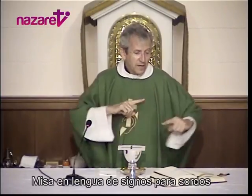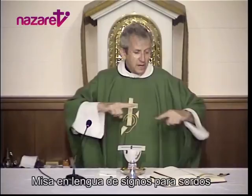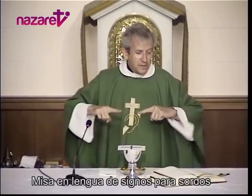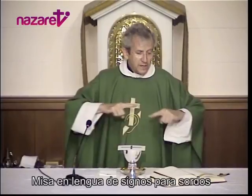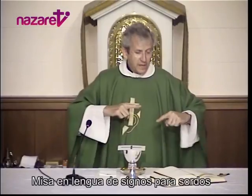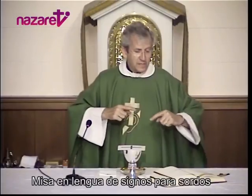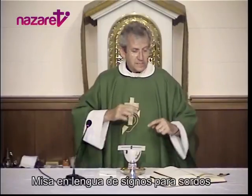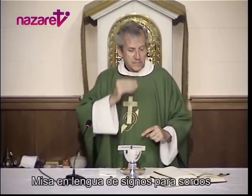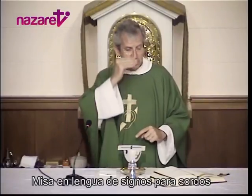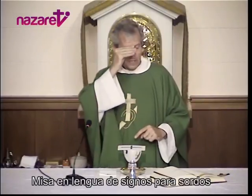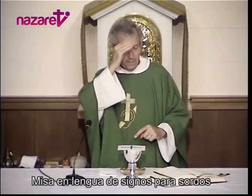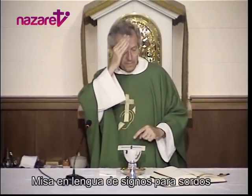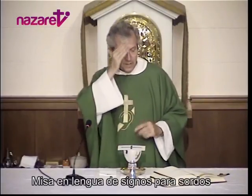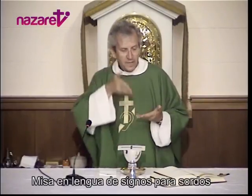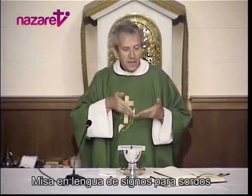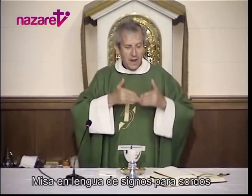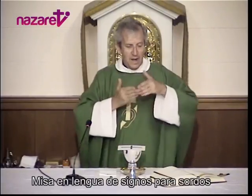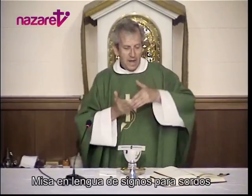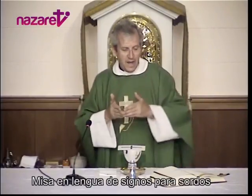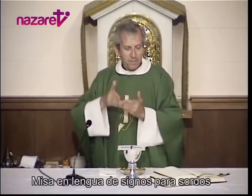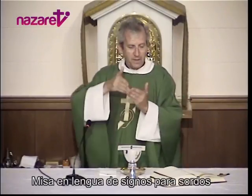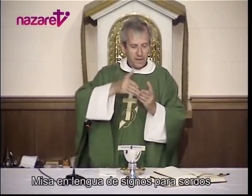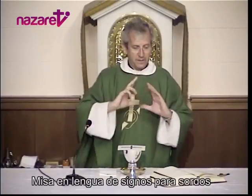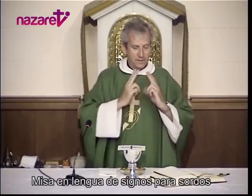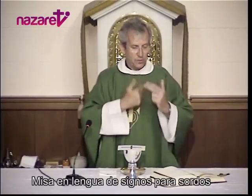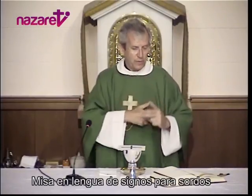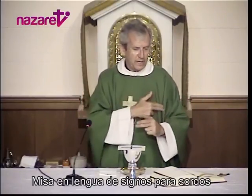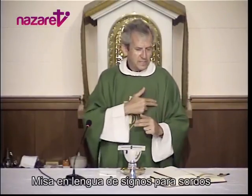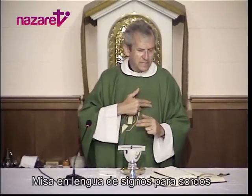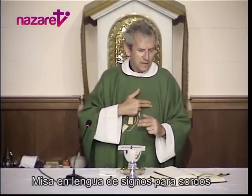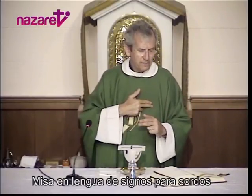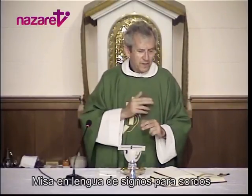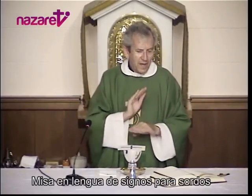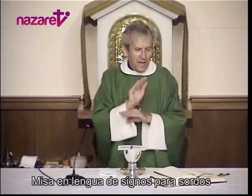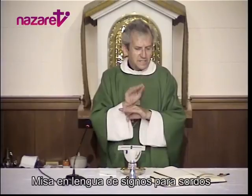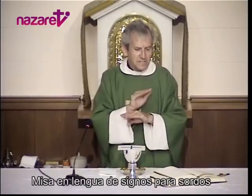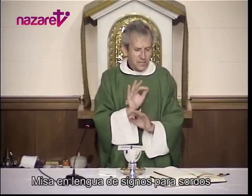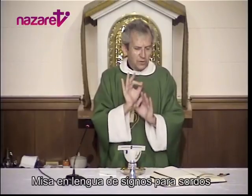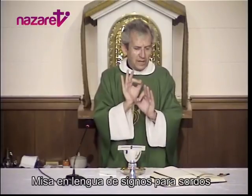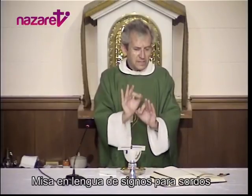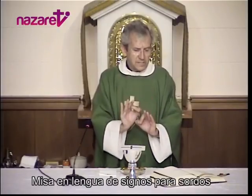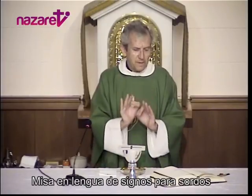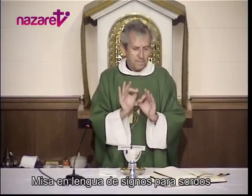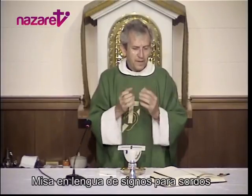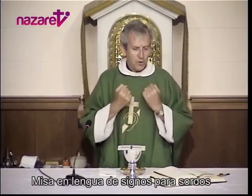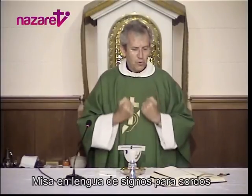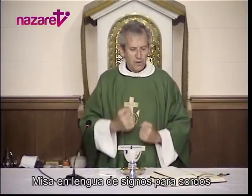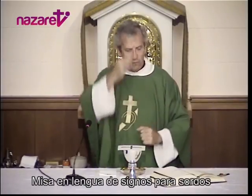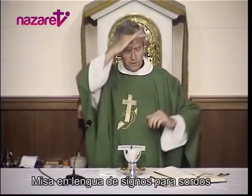y diriges sabiamente la nave de tu Iglesia, asistiéndola siempre con la fuerza